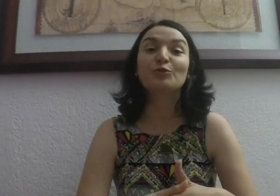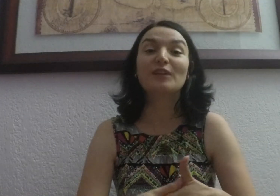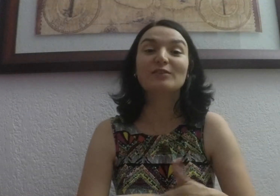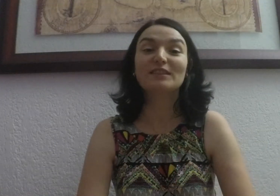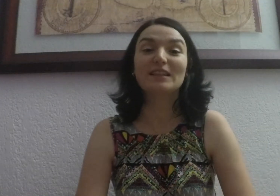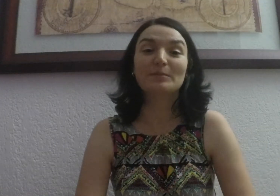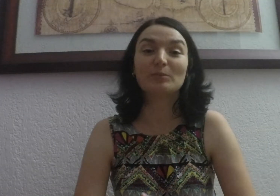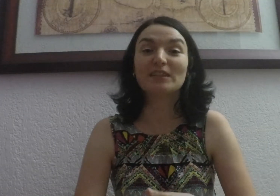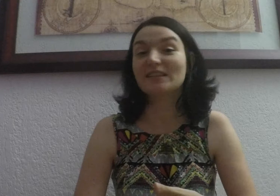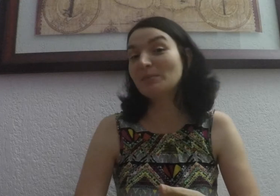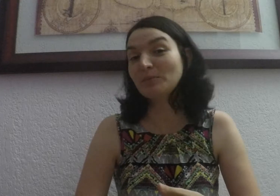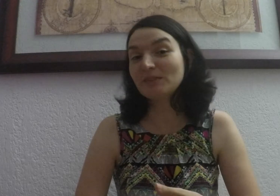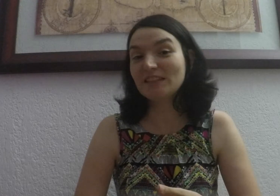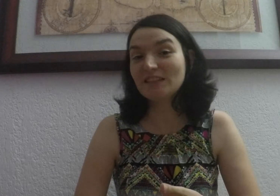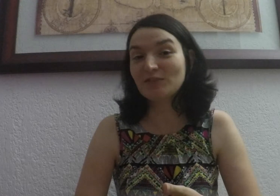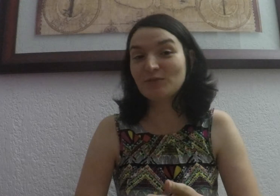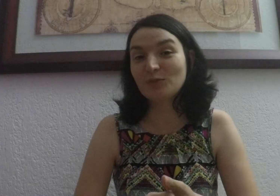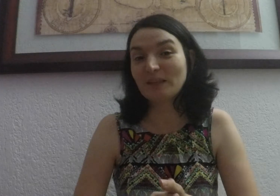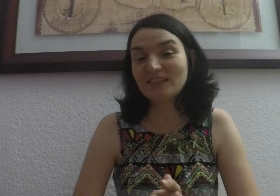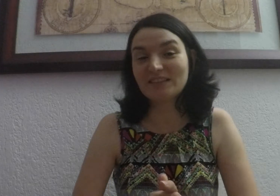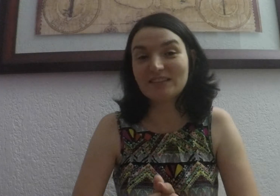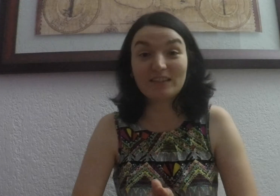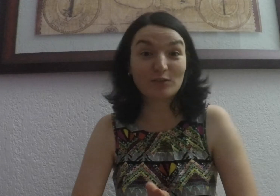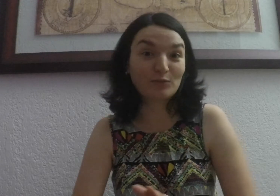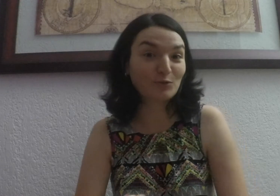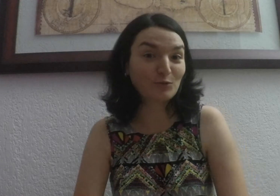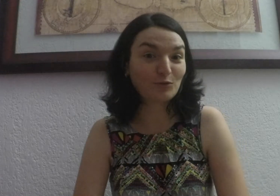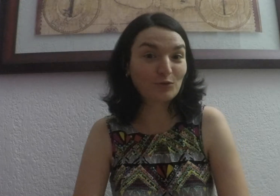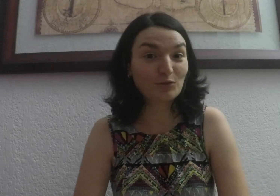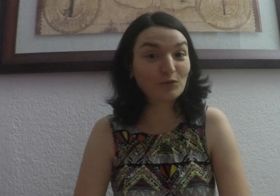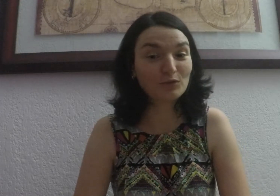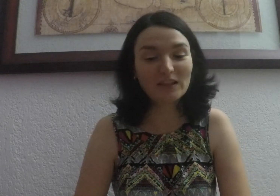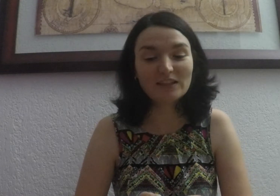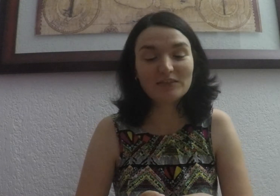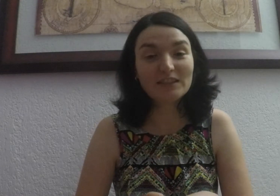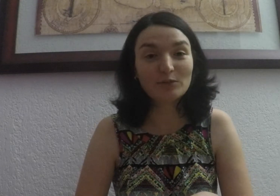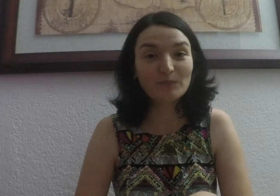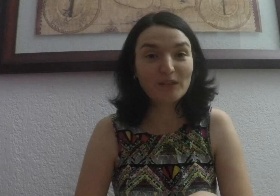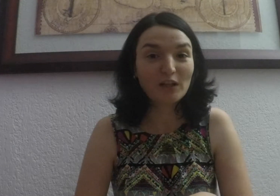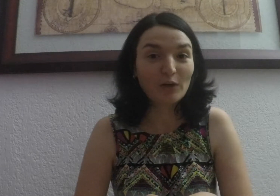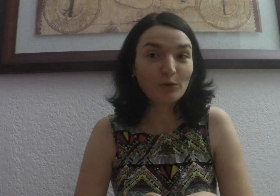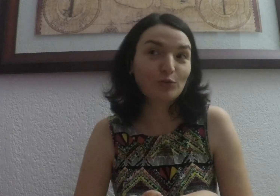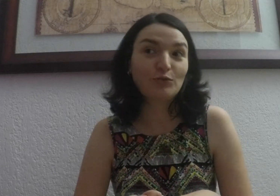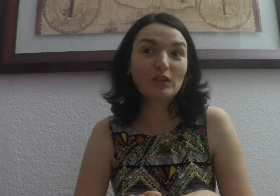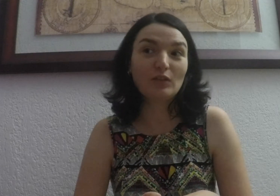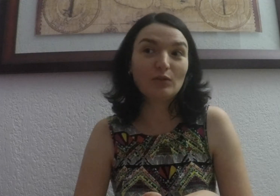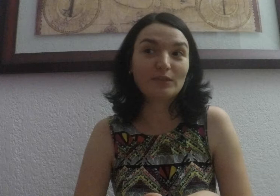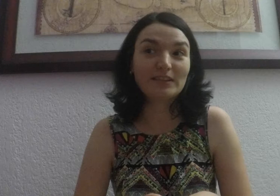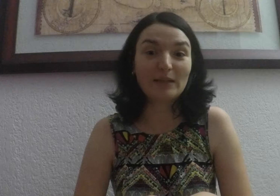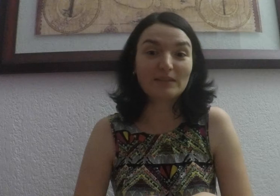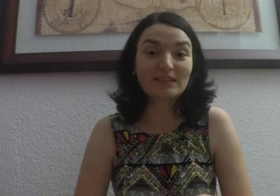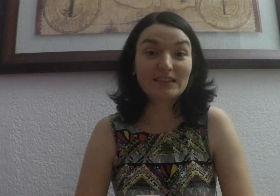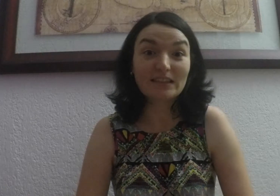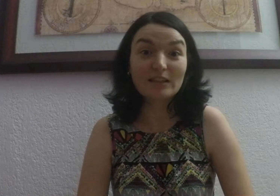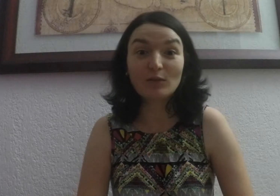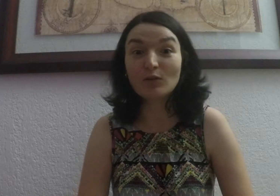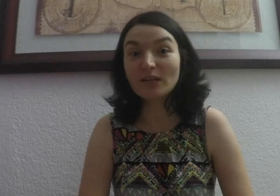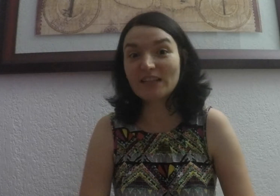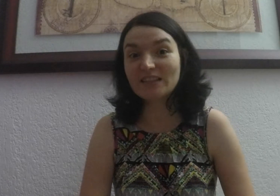Bonjour à tous les mamounettes et les papounets, je vous remercie d'être venus sur une nouvelle vidéo. Aujourd'hui le thème c'est le langage des